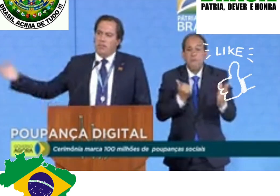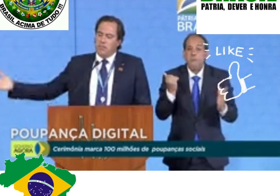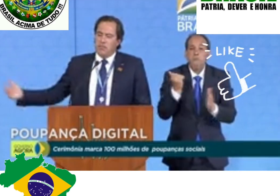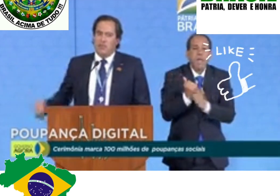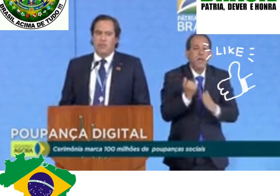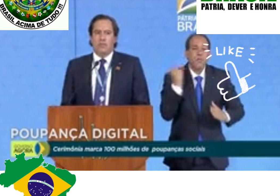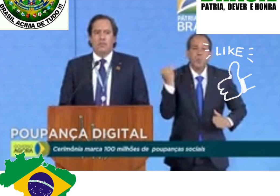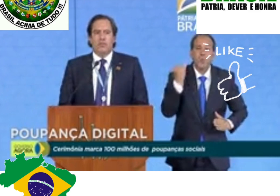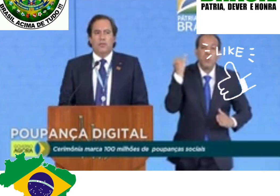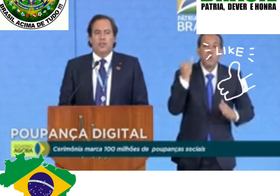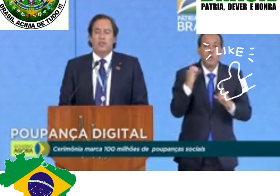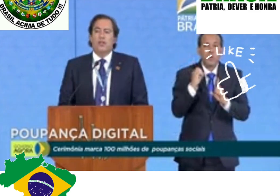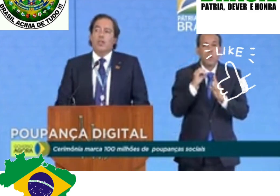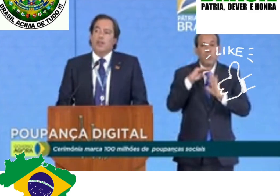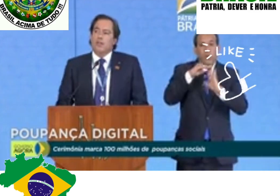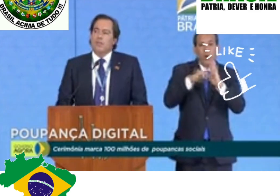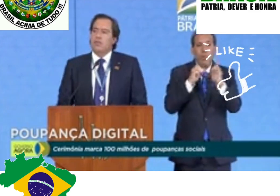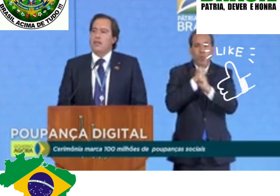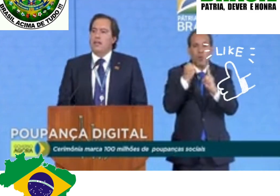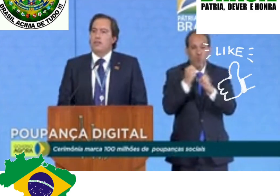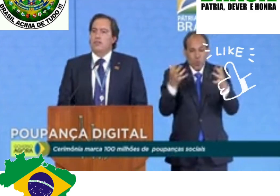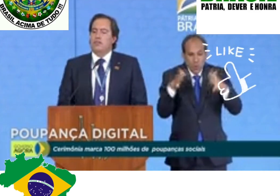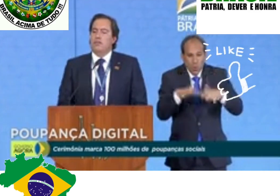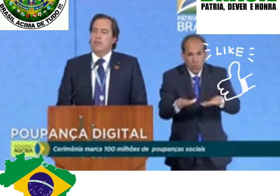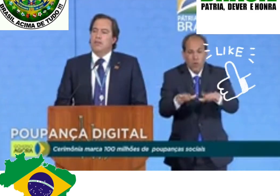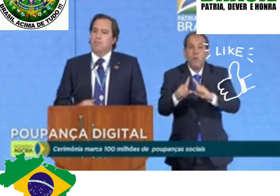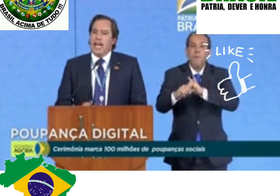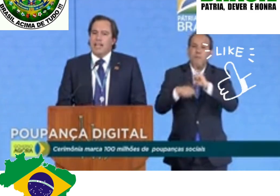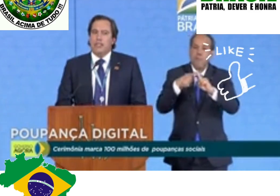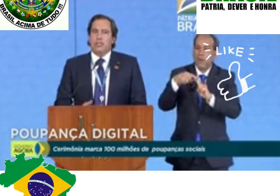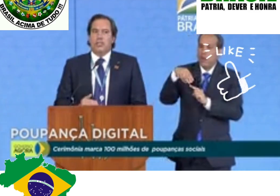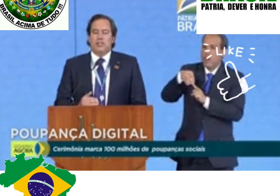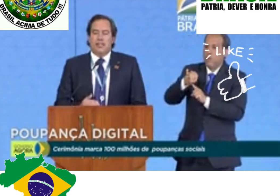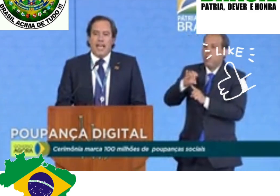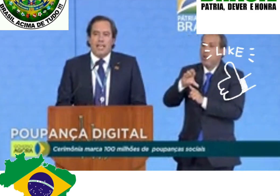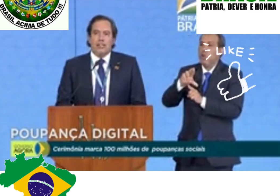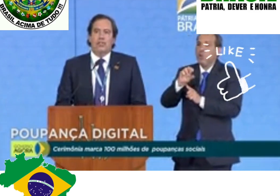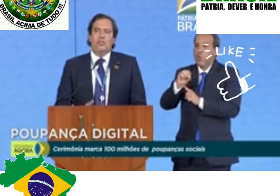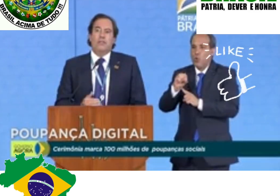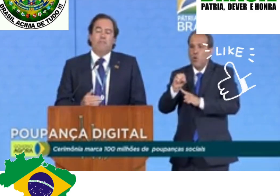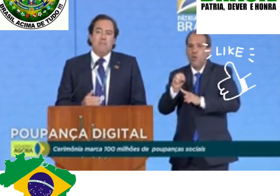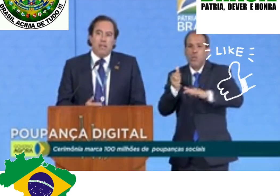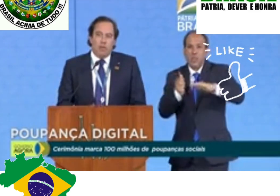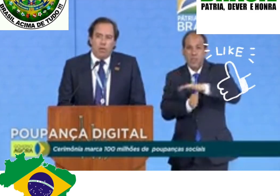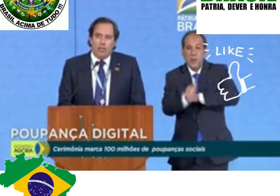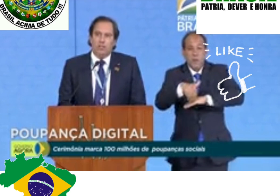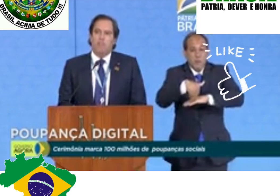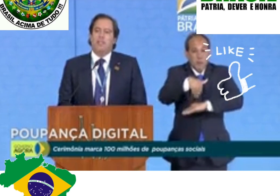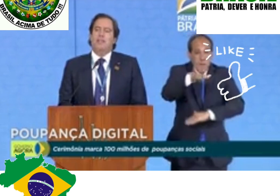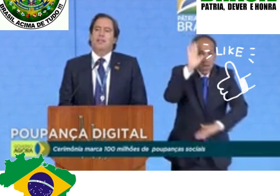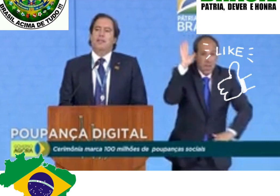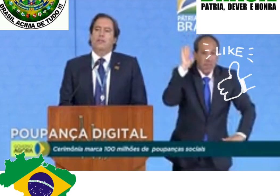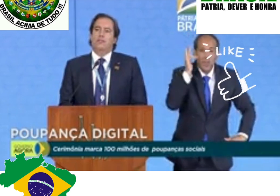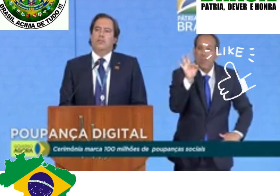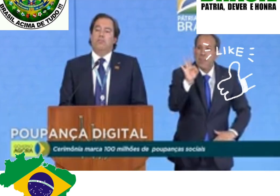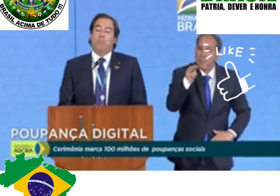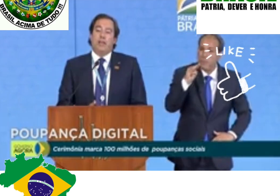gente provavelmente vai fazer um anúncio depois, e o microcrédito. Mais de 10 milhões de